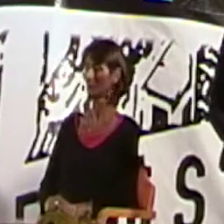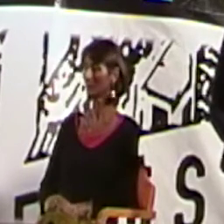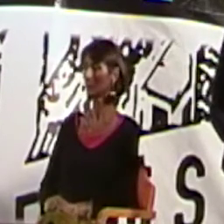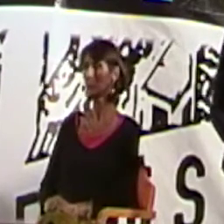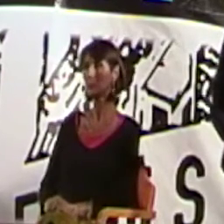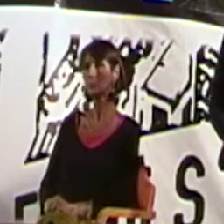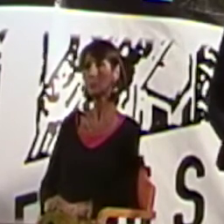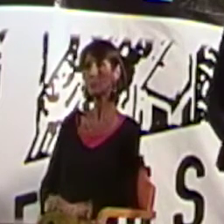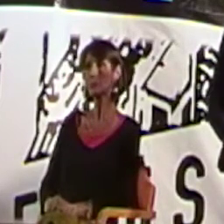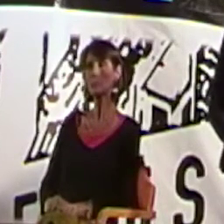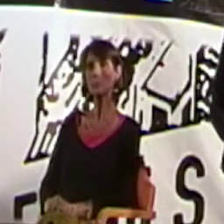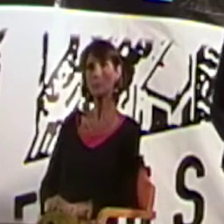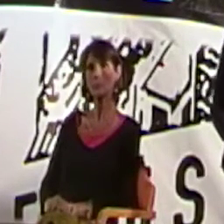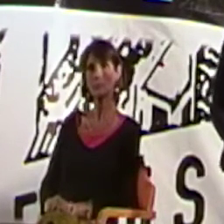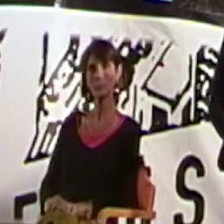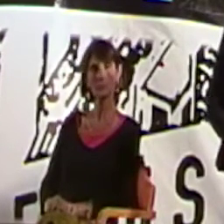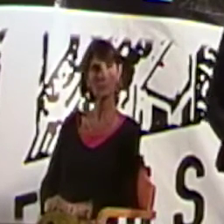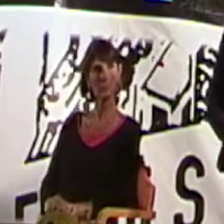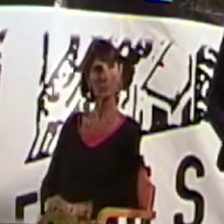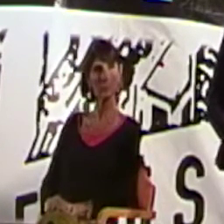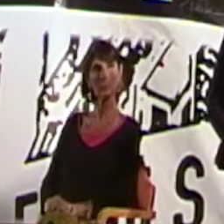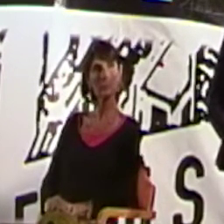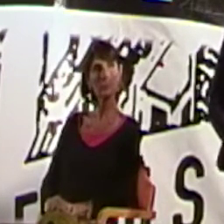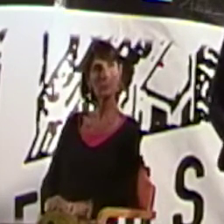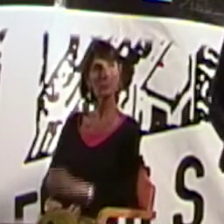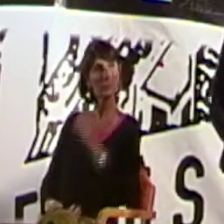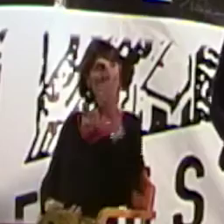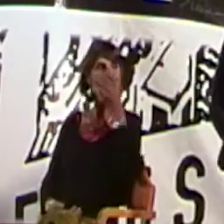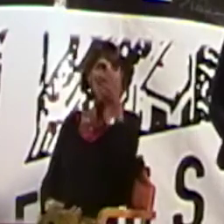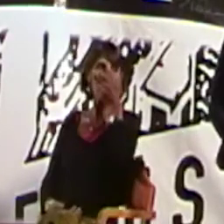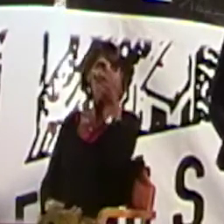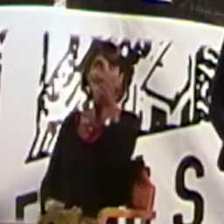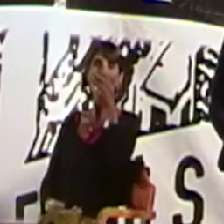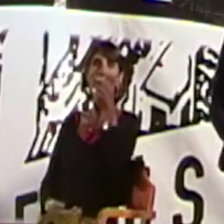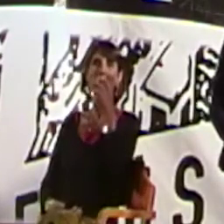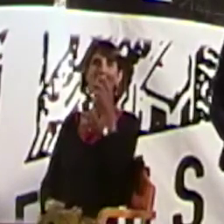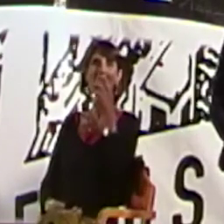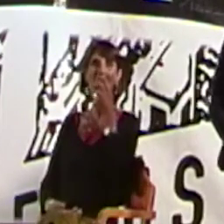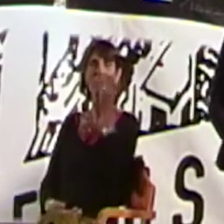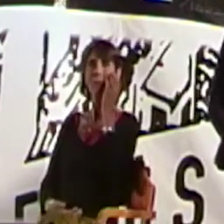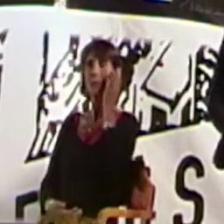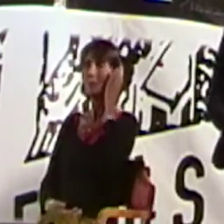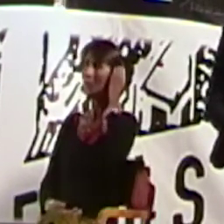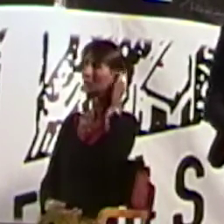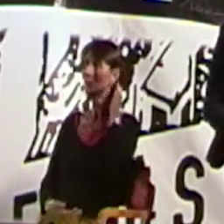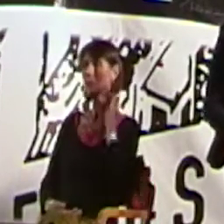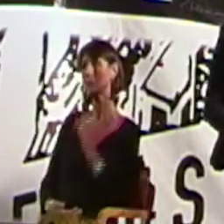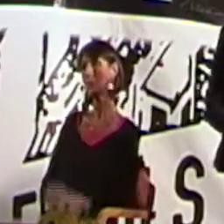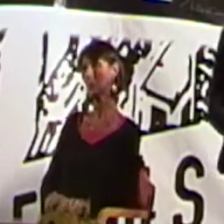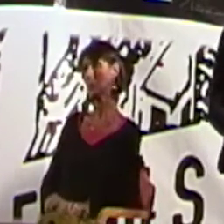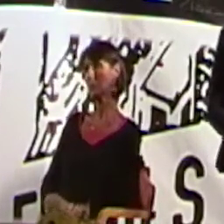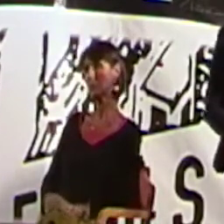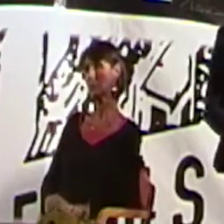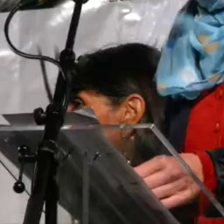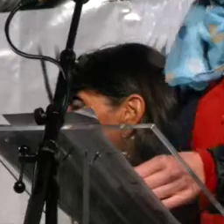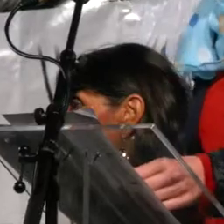Et ce, d'autant que les frontières européennes s'ouvrent grand aux pilleurs de richesses, aux dictateurs squatteurs de plages et d'hôpitaux publics et aux acheteurs d'avions